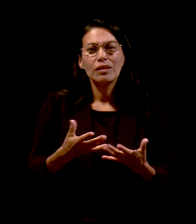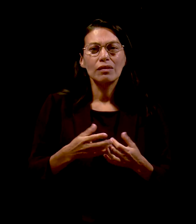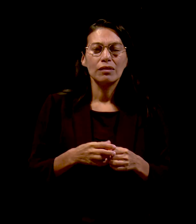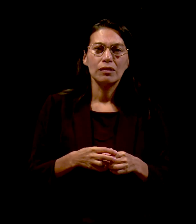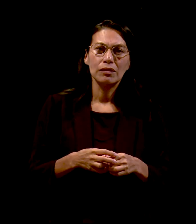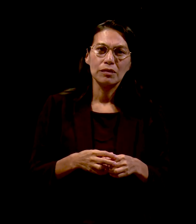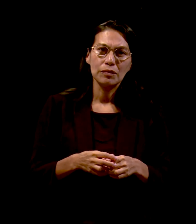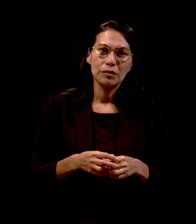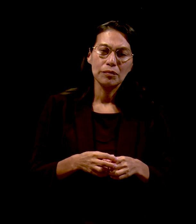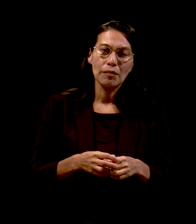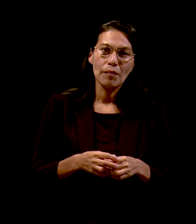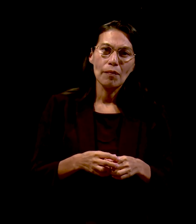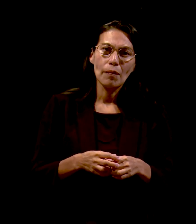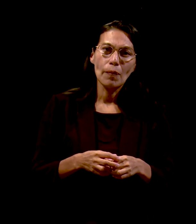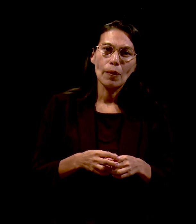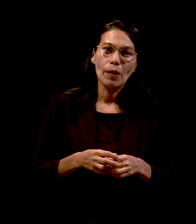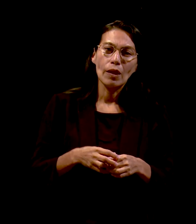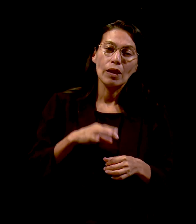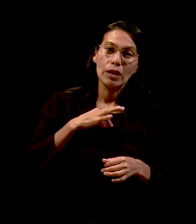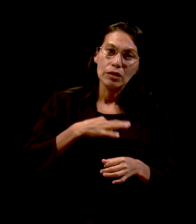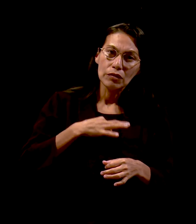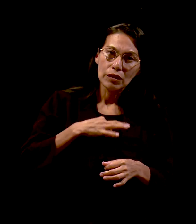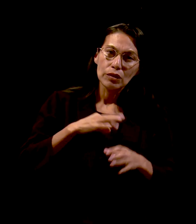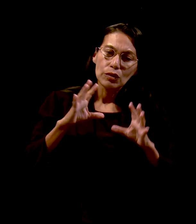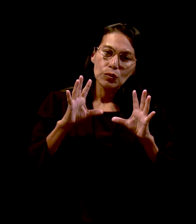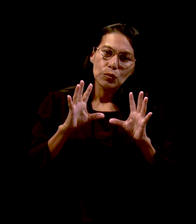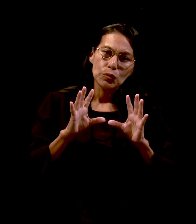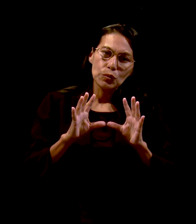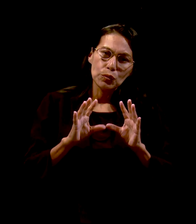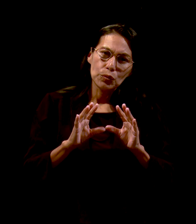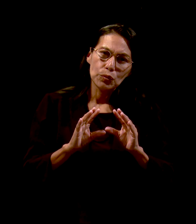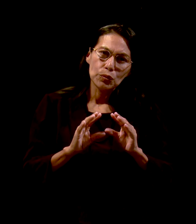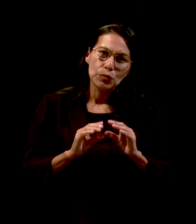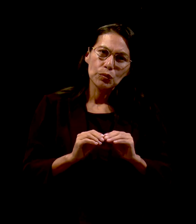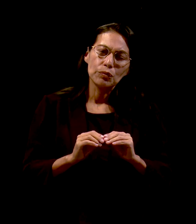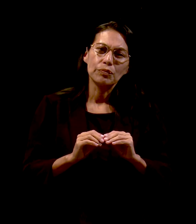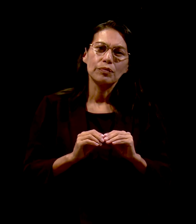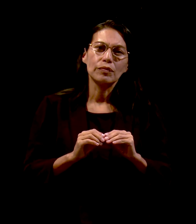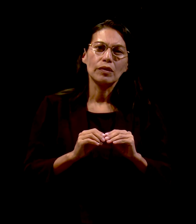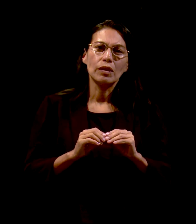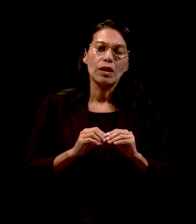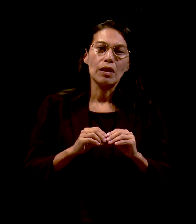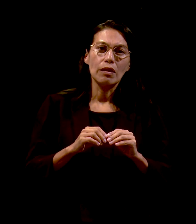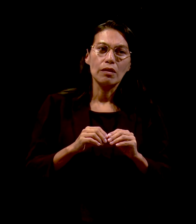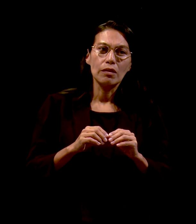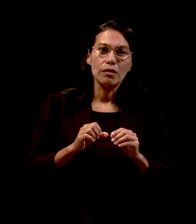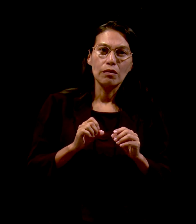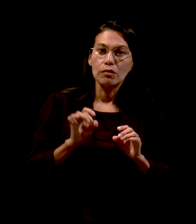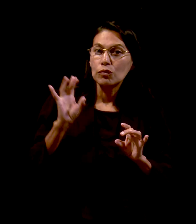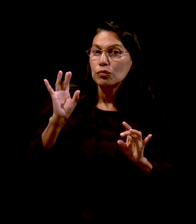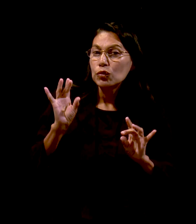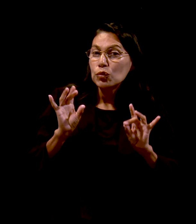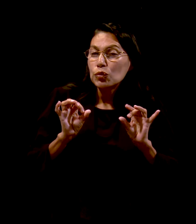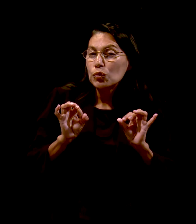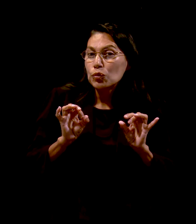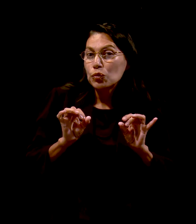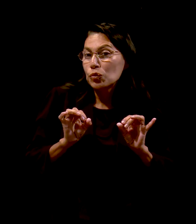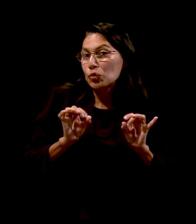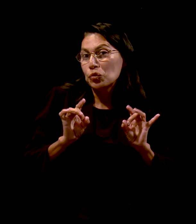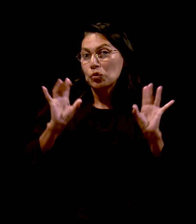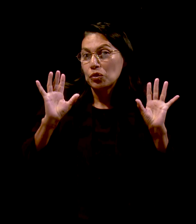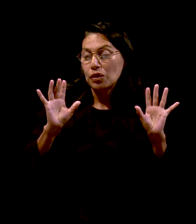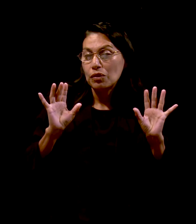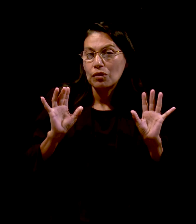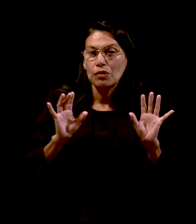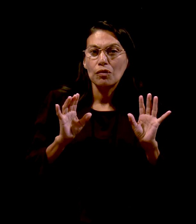tratando las infecciones las medicinas comenzaron a aparecer poco a poco casi todos los meses tenía que hacer